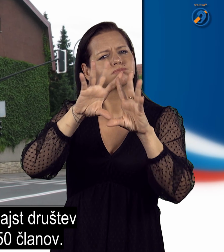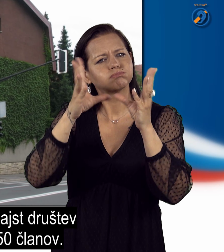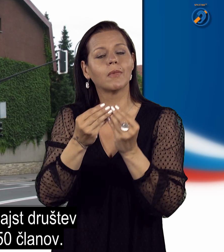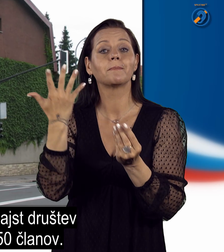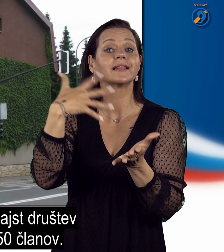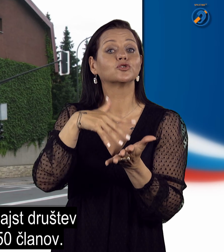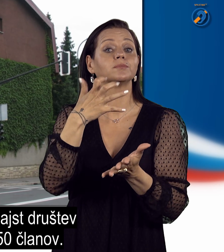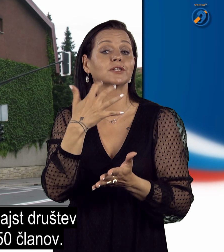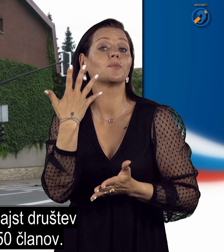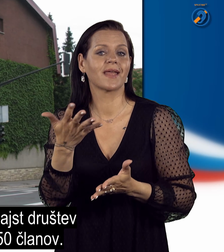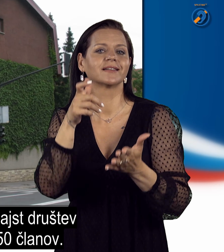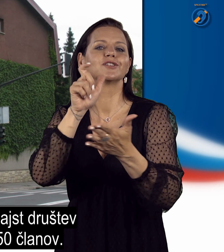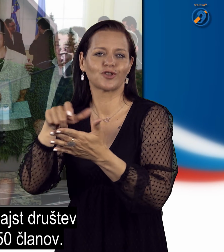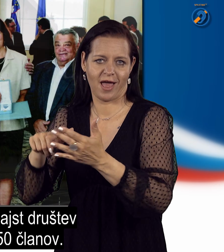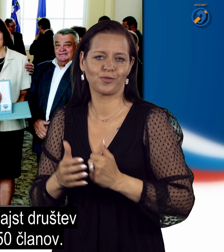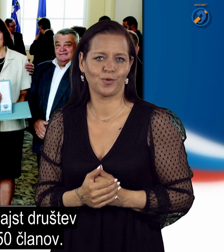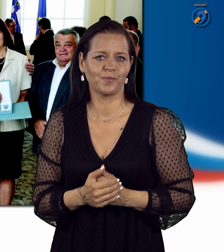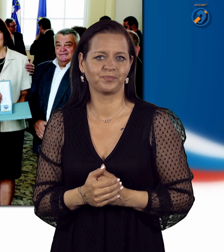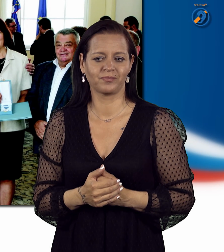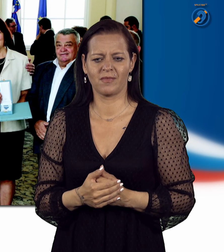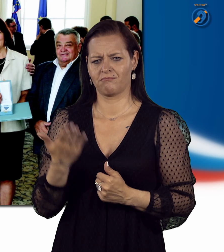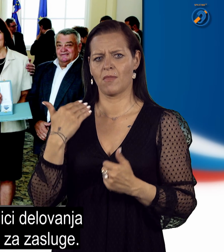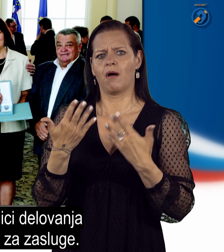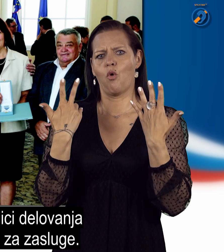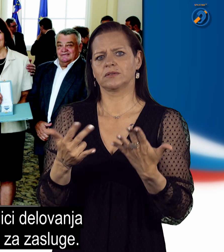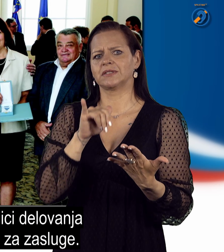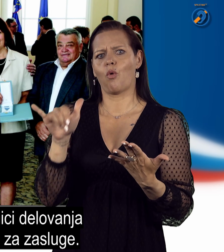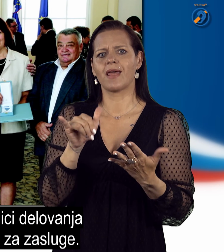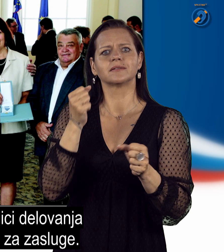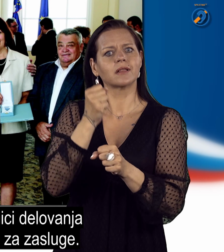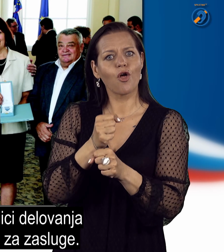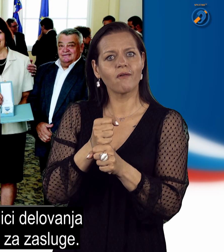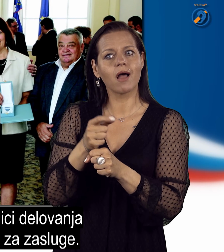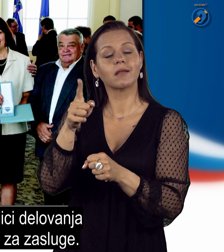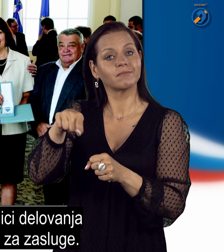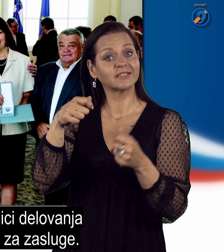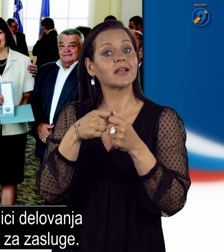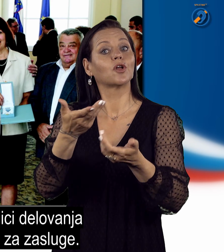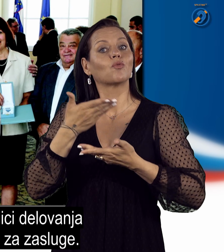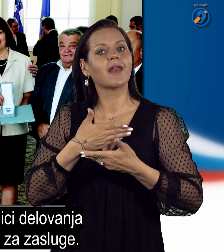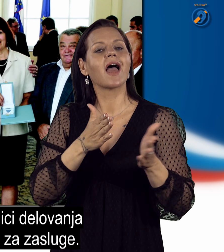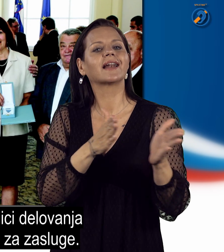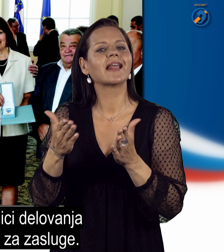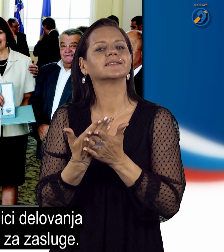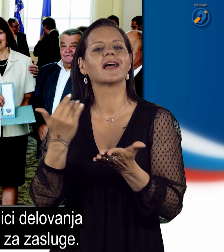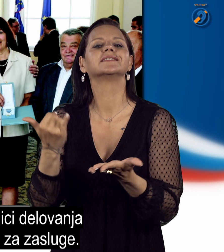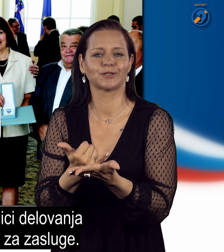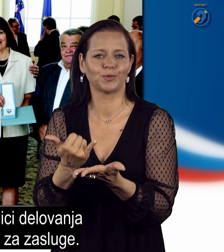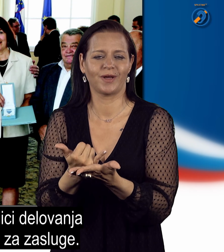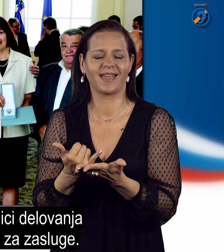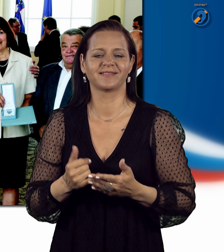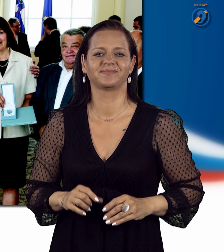ima 5550 članov. Ob 80. obletnici delovanja so prejeli red za